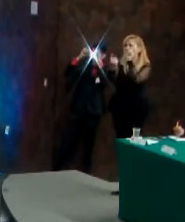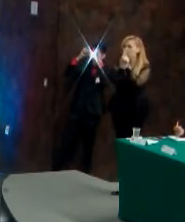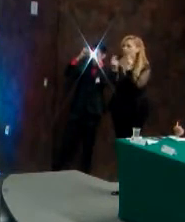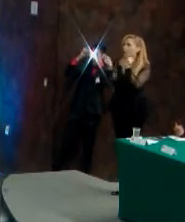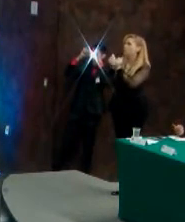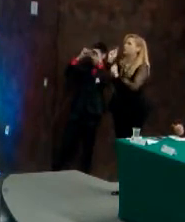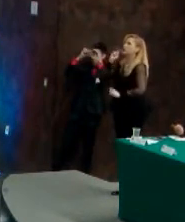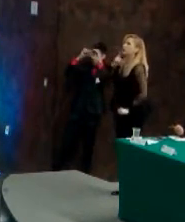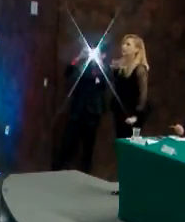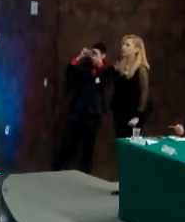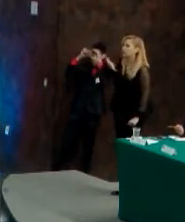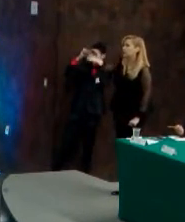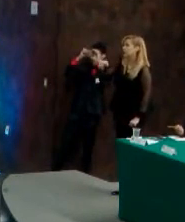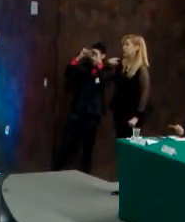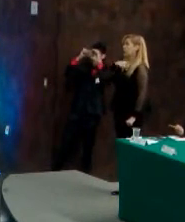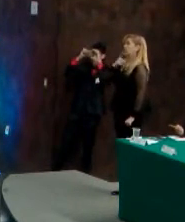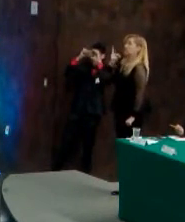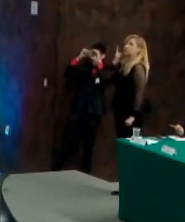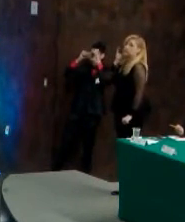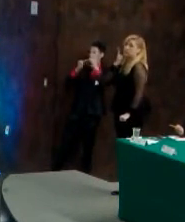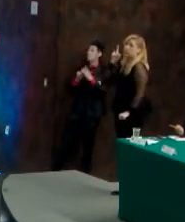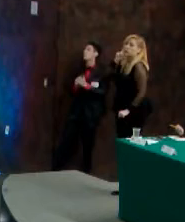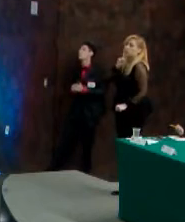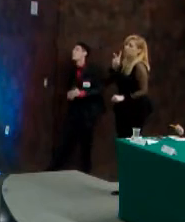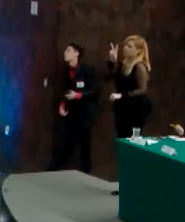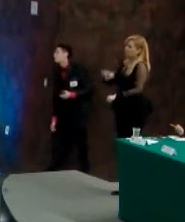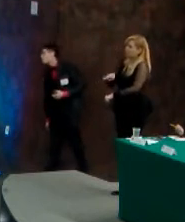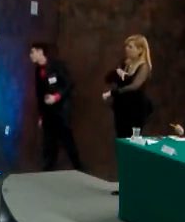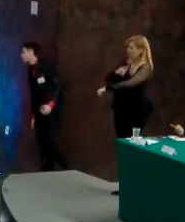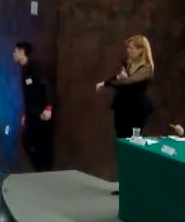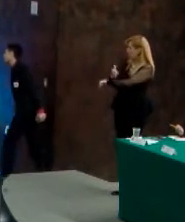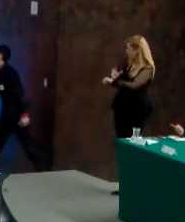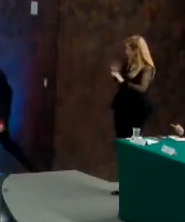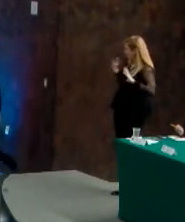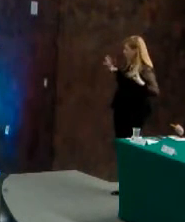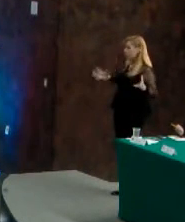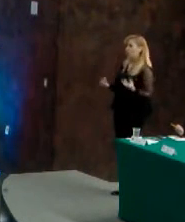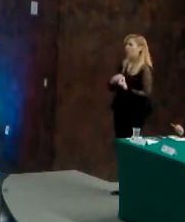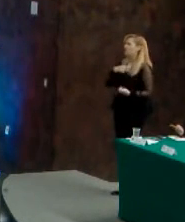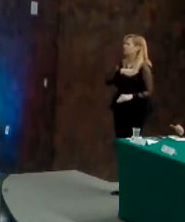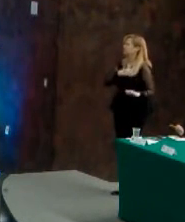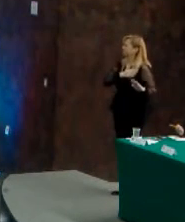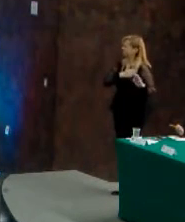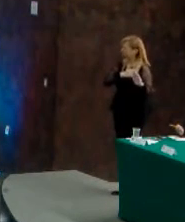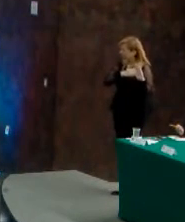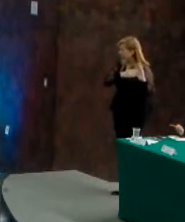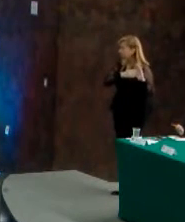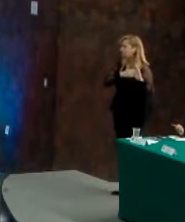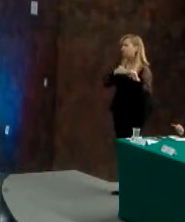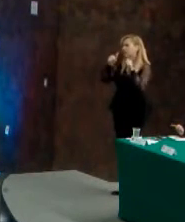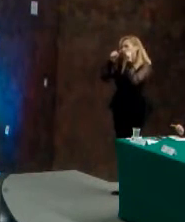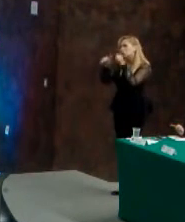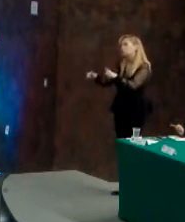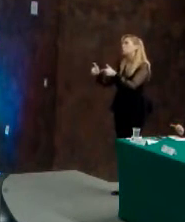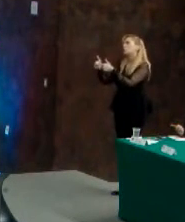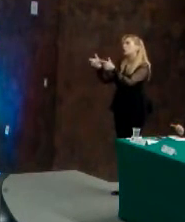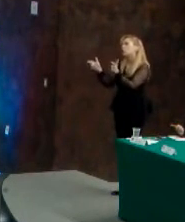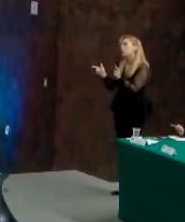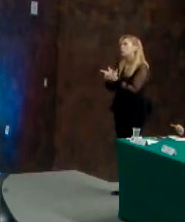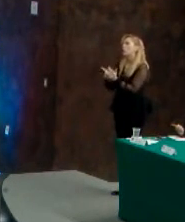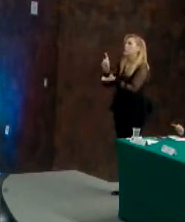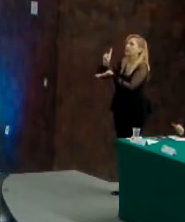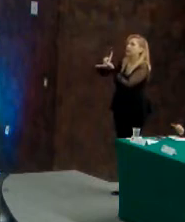es una diputada, igual que el resto de mis compañeras, sumamente comprometida con los grupos con